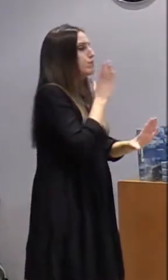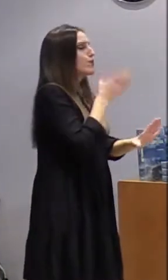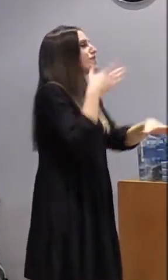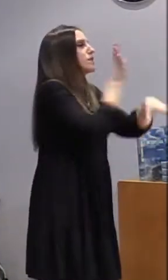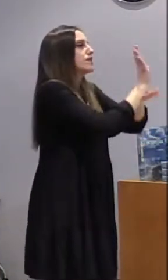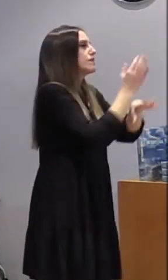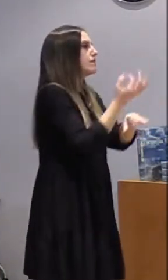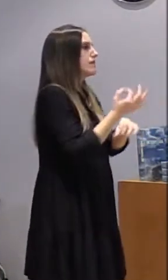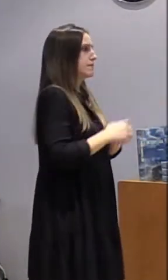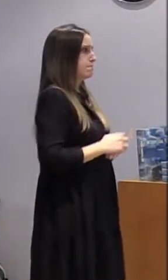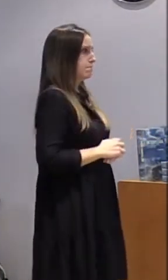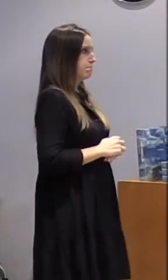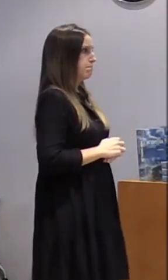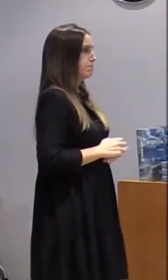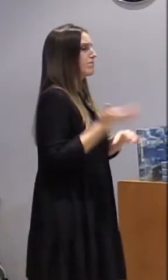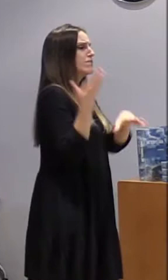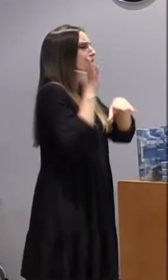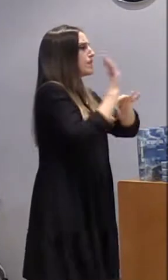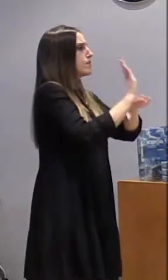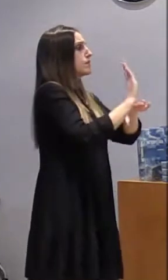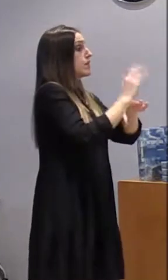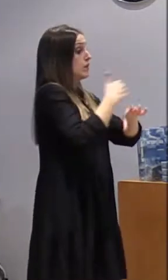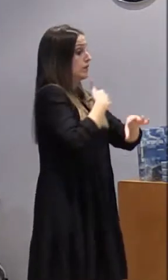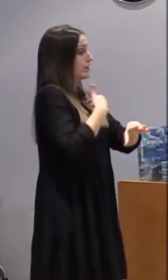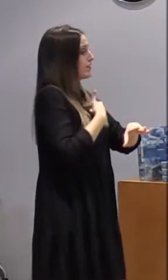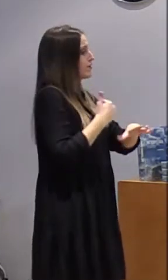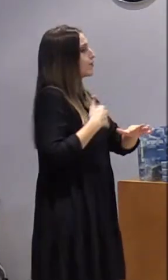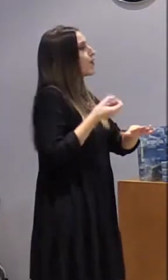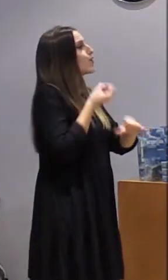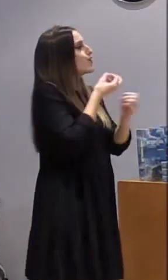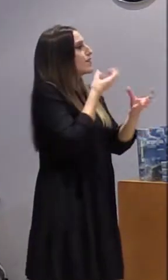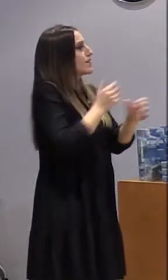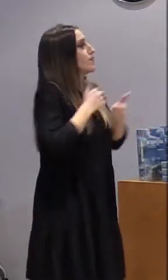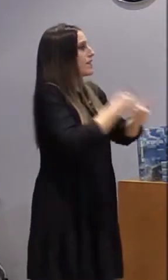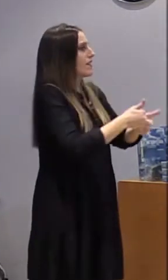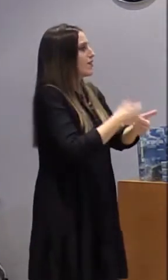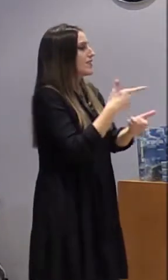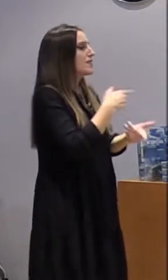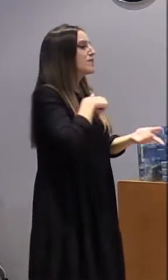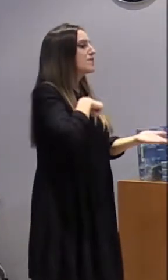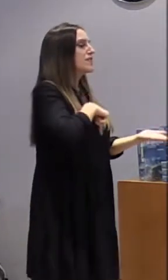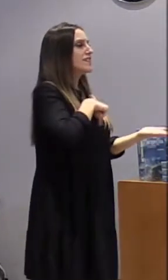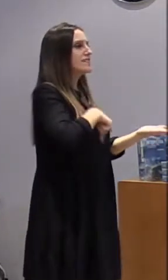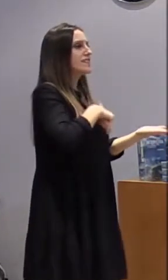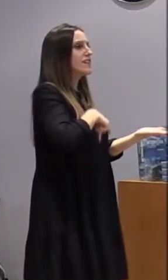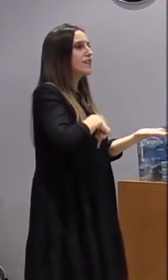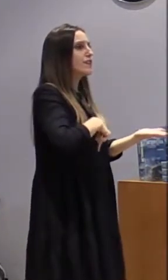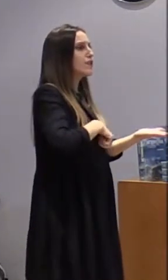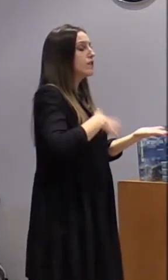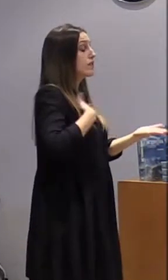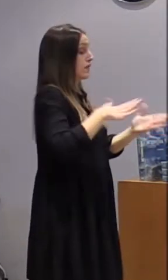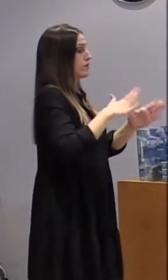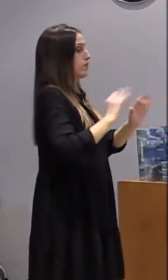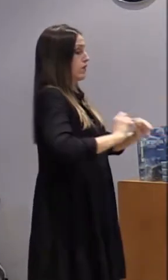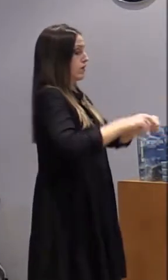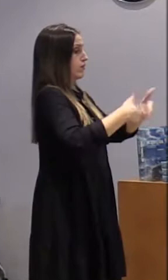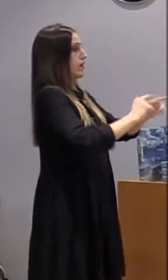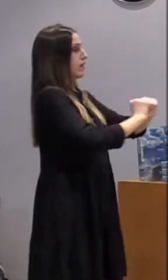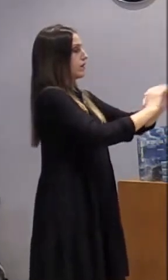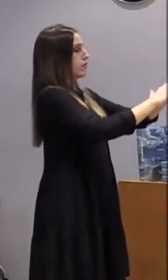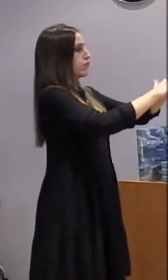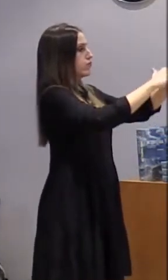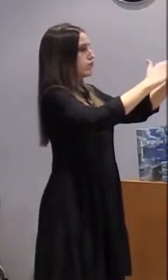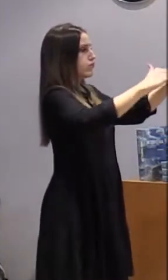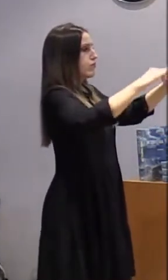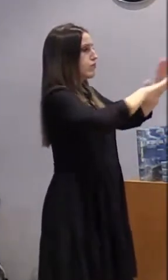representa. Representa lo que os he empezado a contar, esa sensación de estar ante la naturaleza y en particular ante